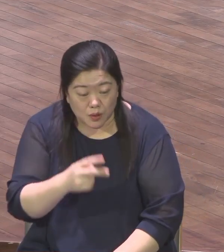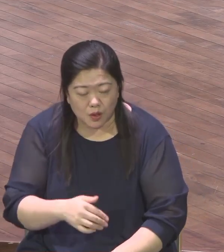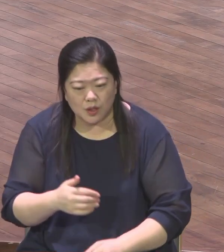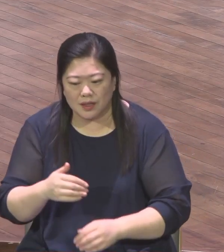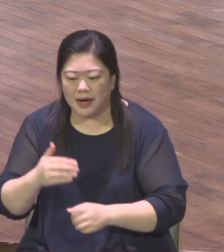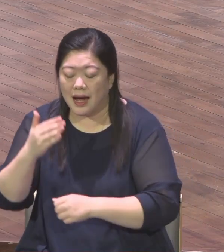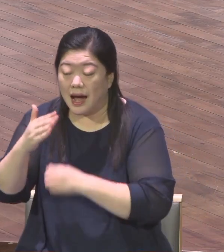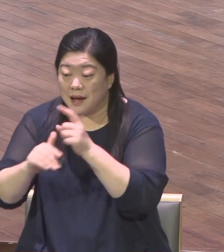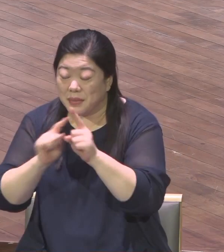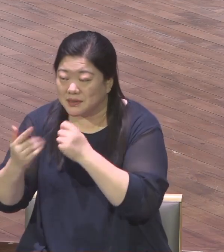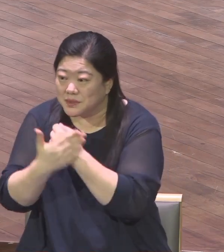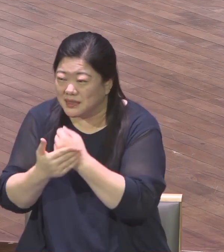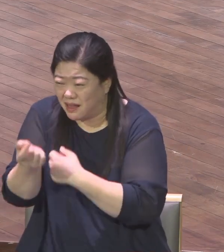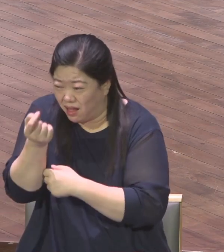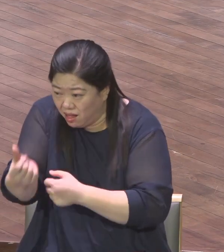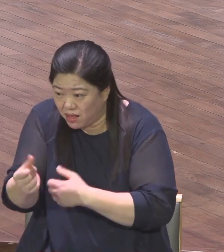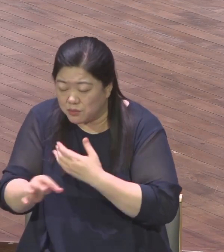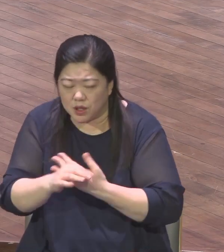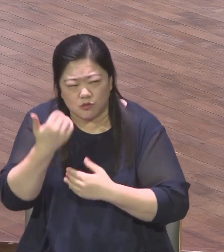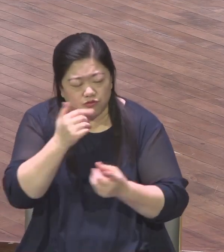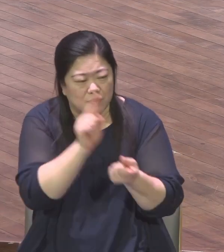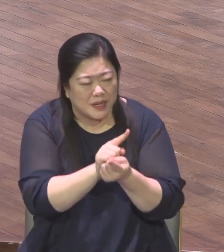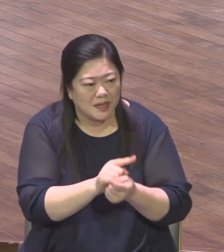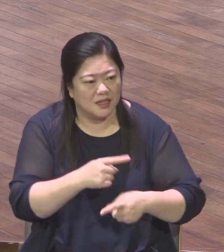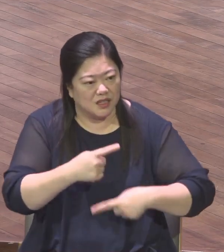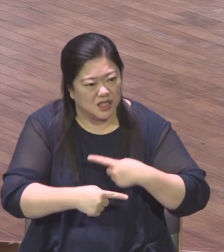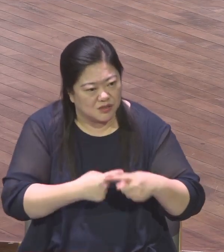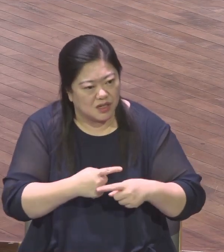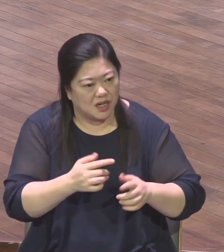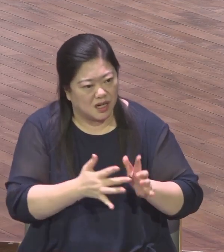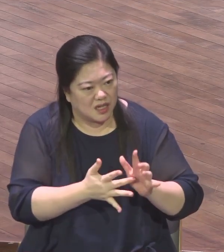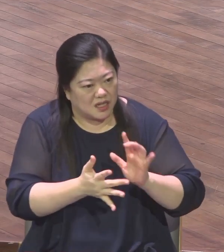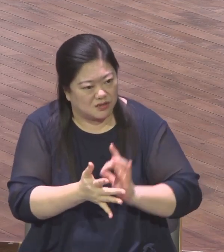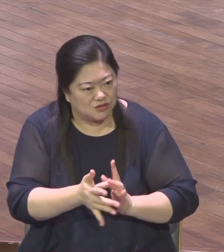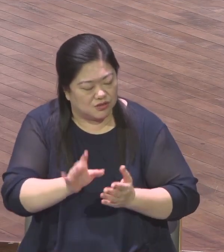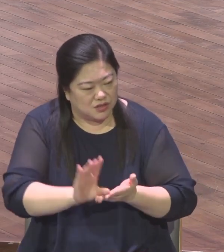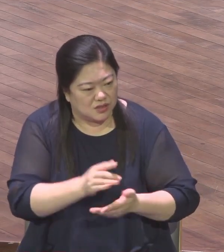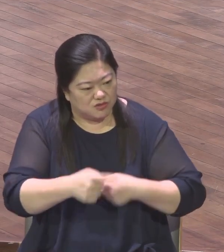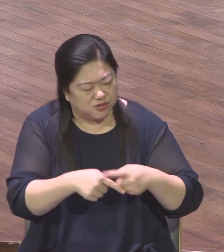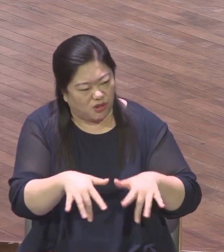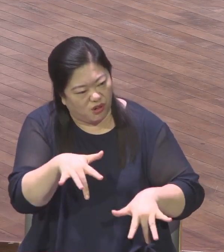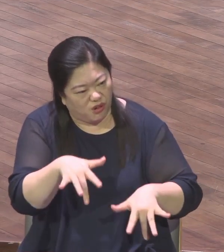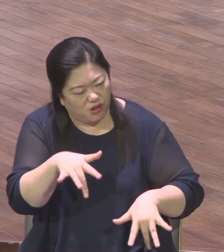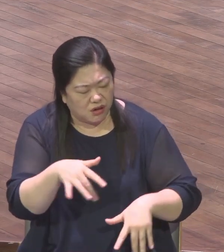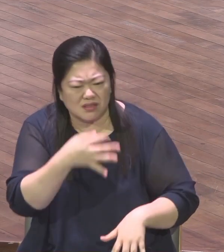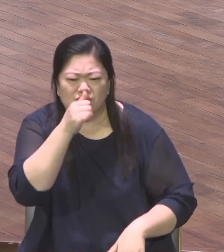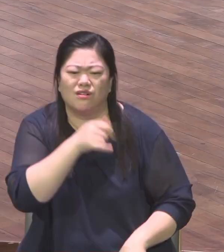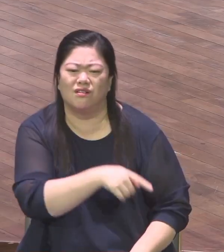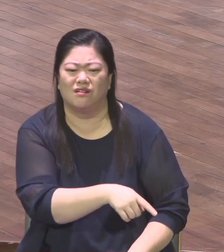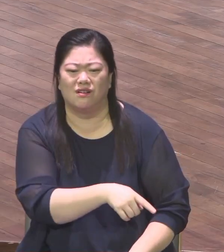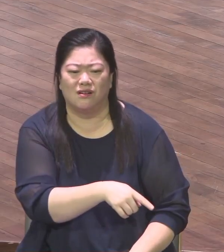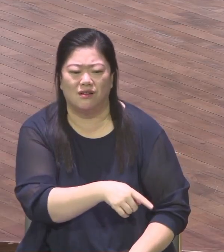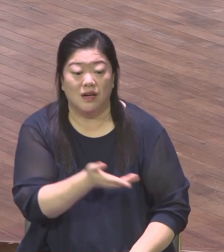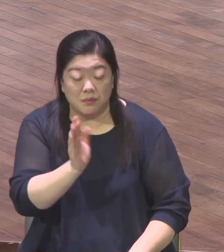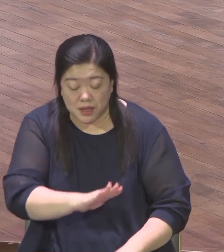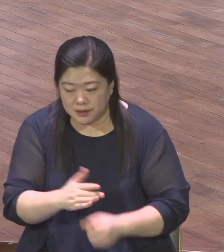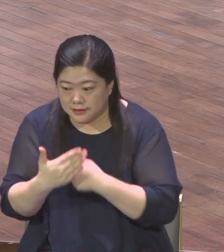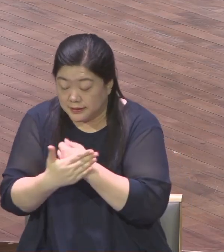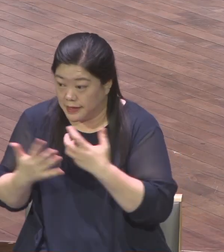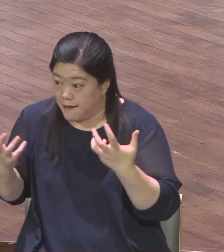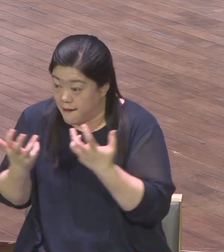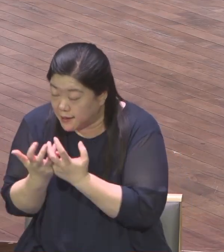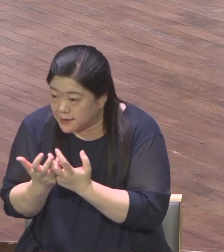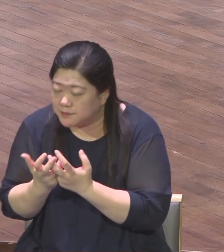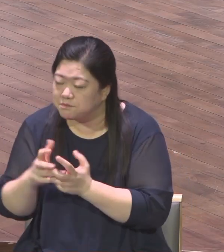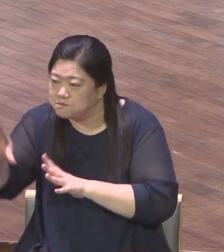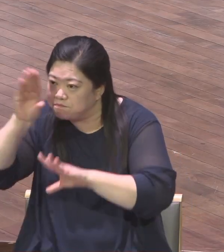성경 공부 인도도 못해요. 한 적도 없어요. 수십 년 교회 다니면서. 뭐 있어야지. 뻥인데. 세상 것만 꽉 차